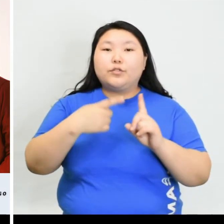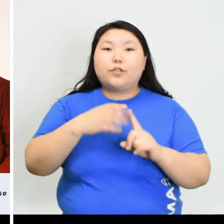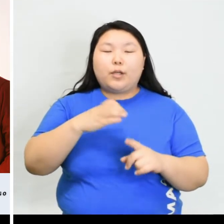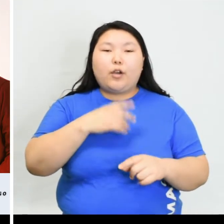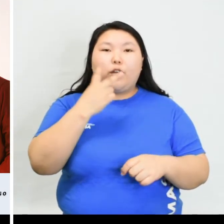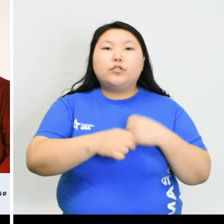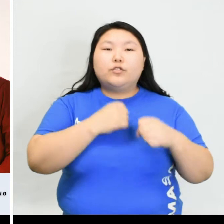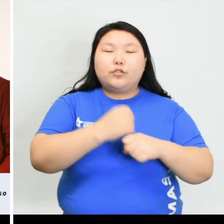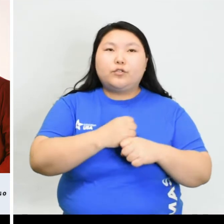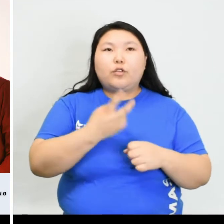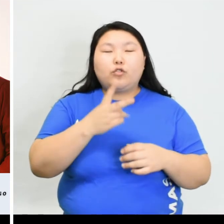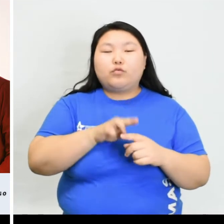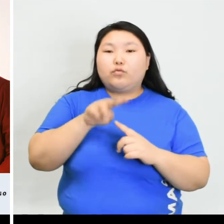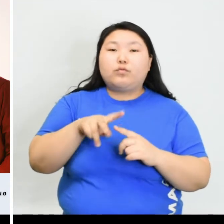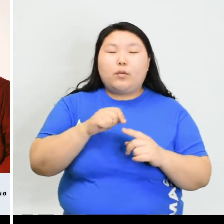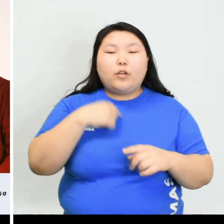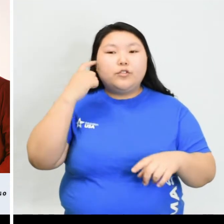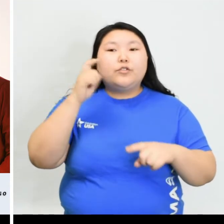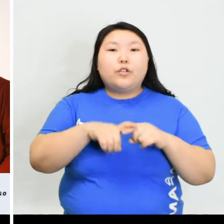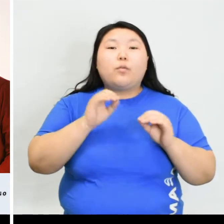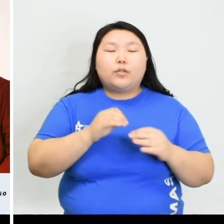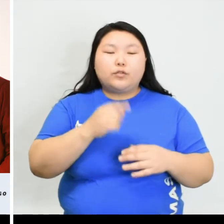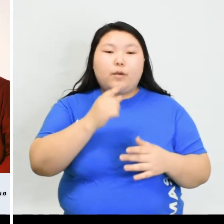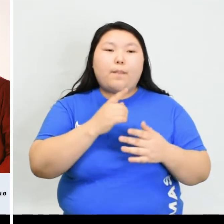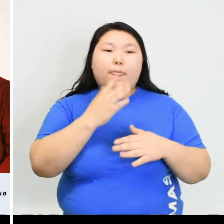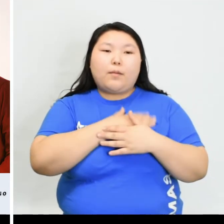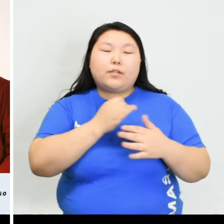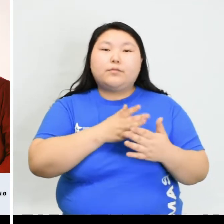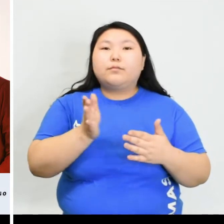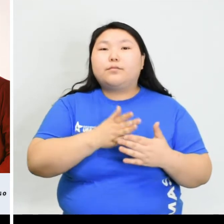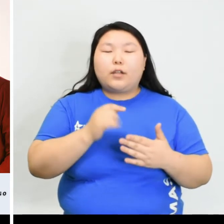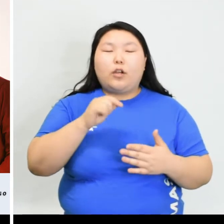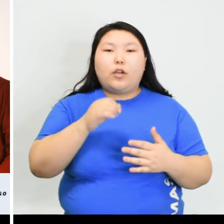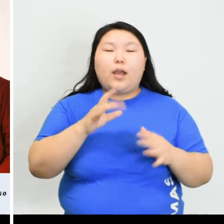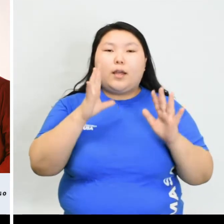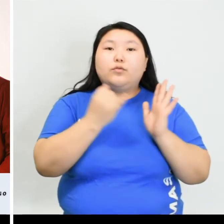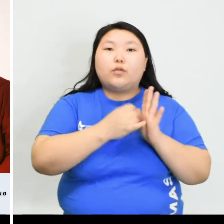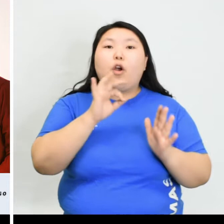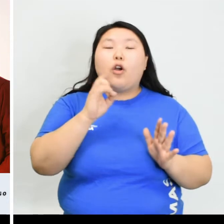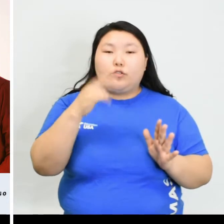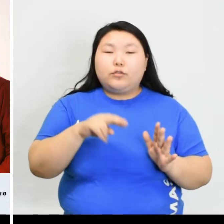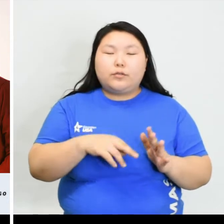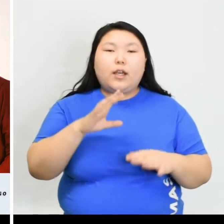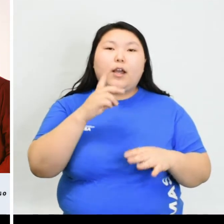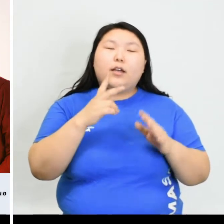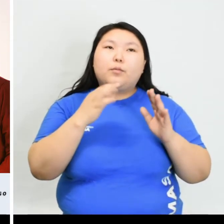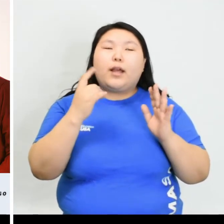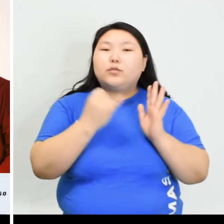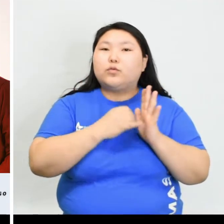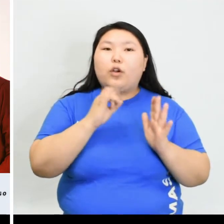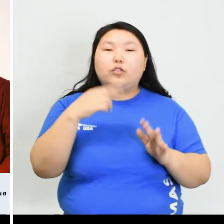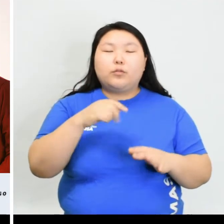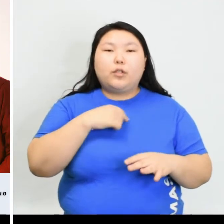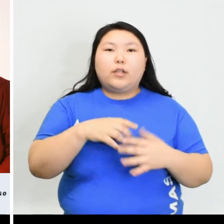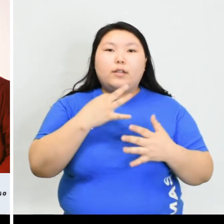боловсролын чиглэлээр явсан. Хоёр дахь шугам нь болохоор миний зорилт болохоор нэг жоохон амарч ирмээр байна. Одоо ингээд 16 он штэ. 16